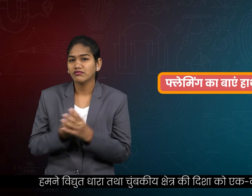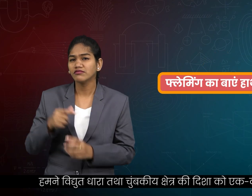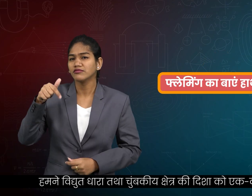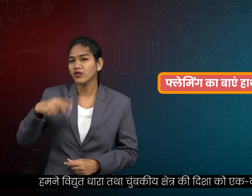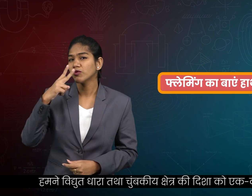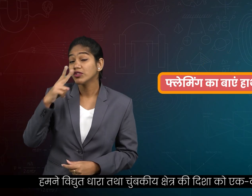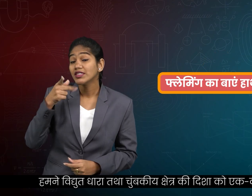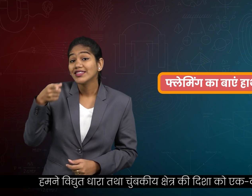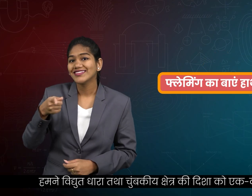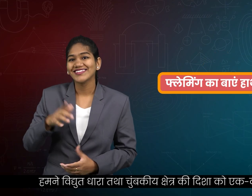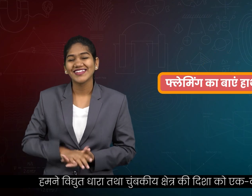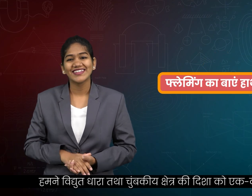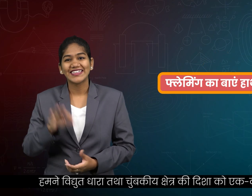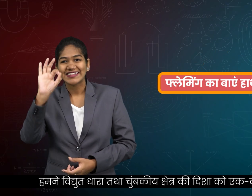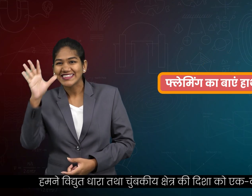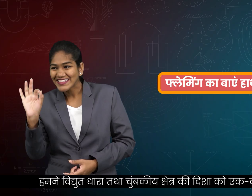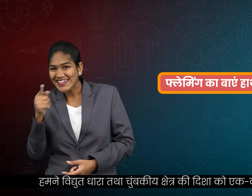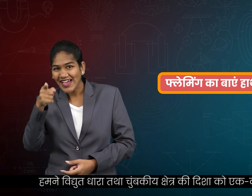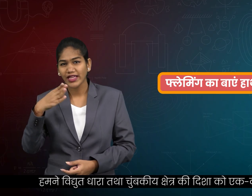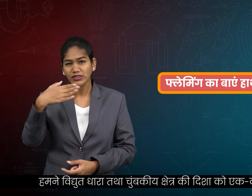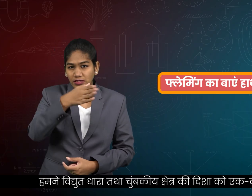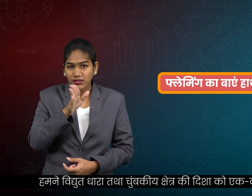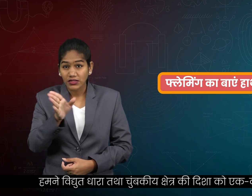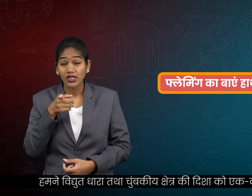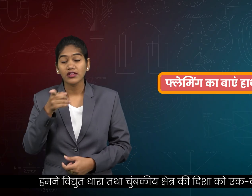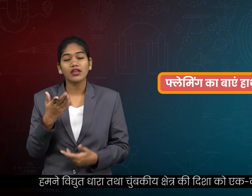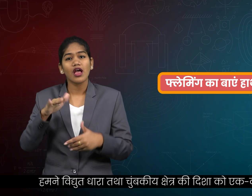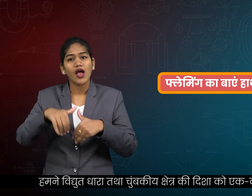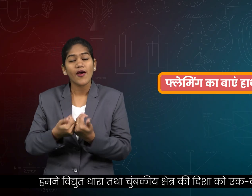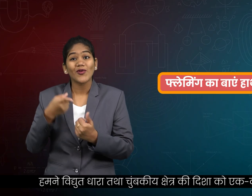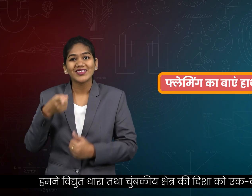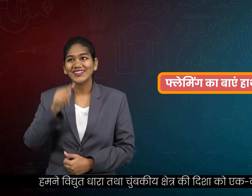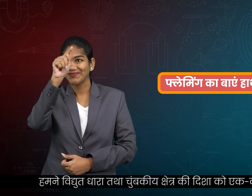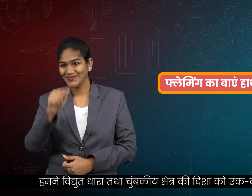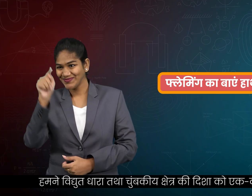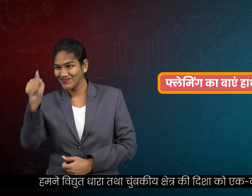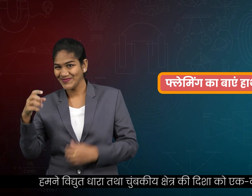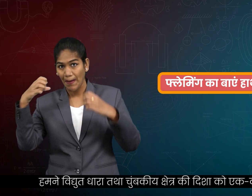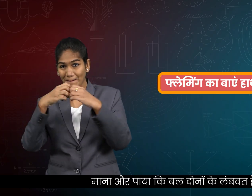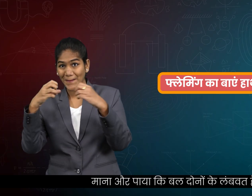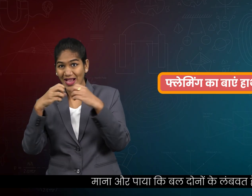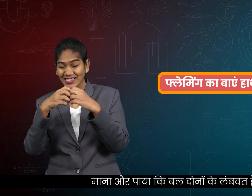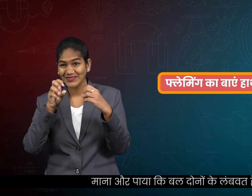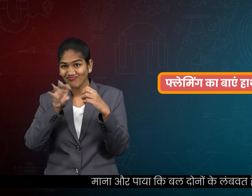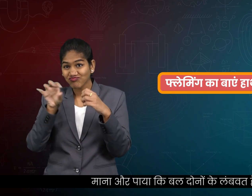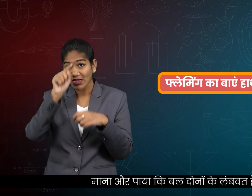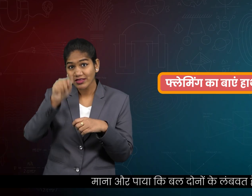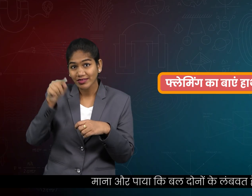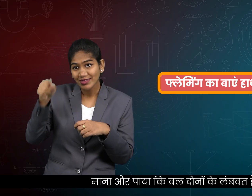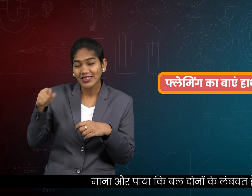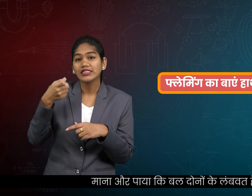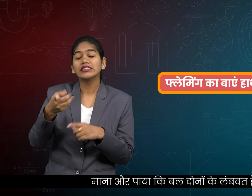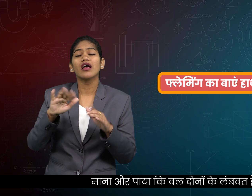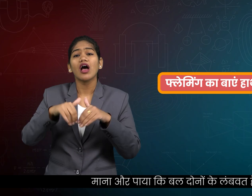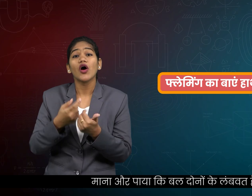इसमें विद्युत धारा तथा चुंबकीय क्षेत्र की दिशा को एक दूसरे के लंबवत माना और